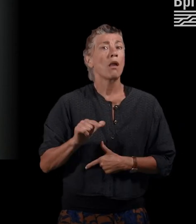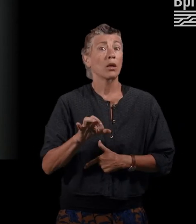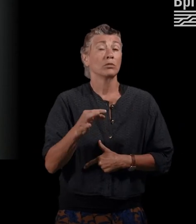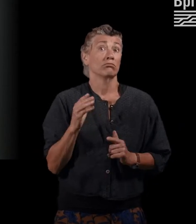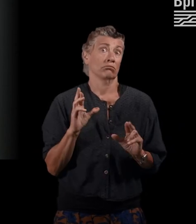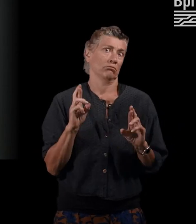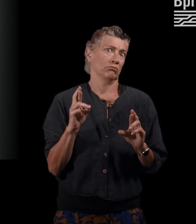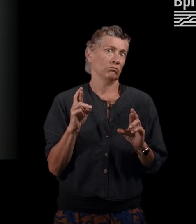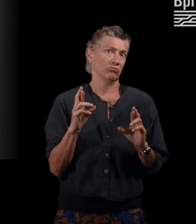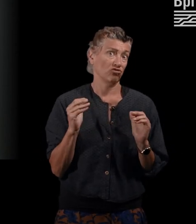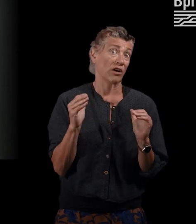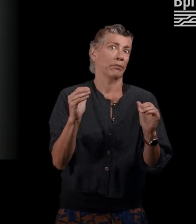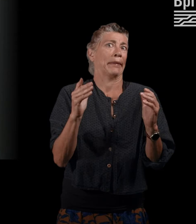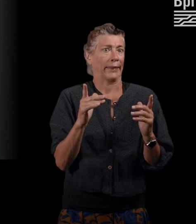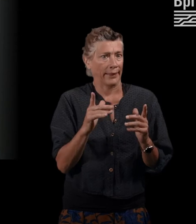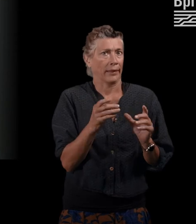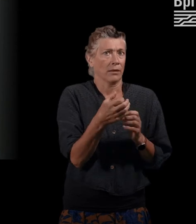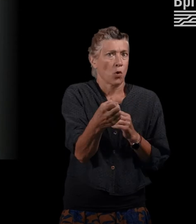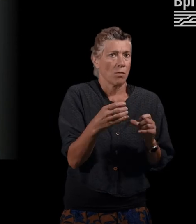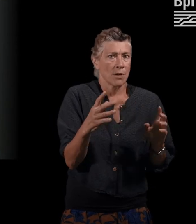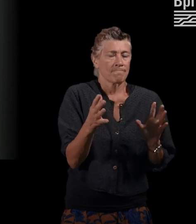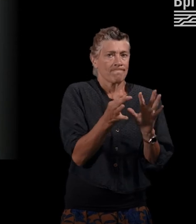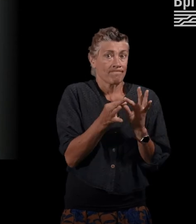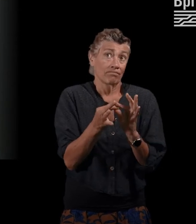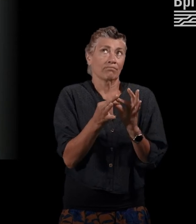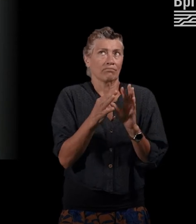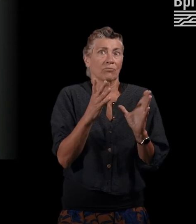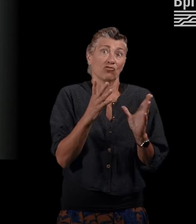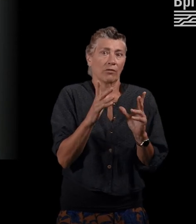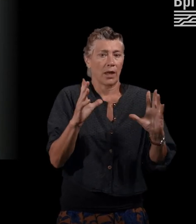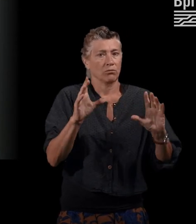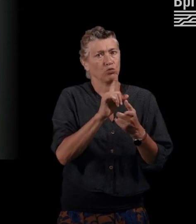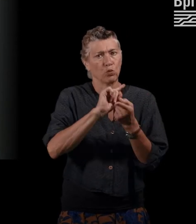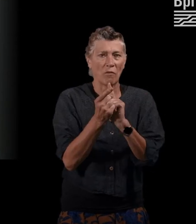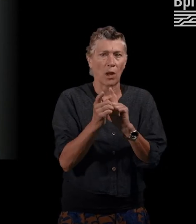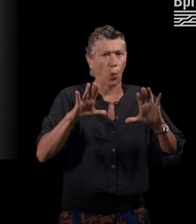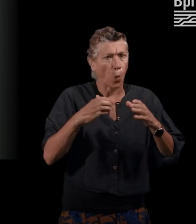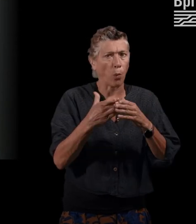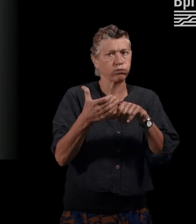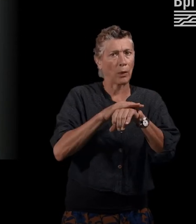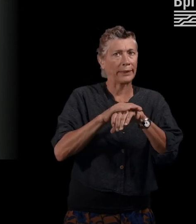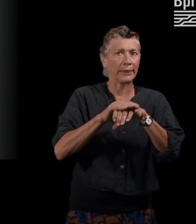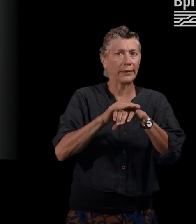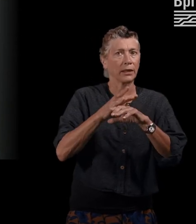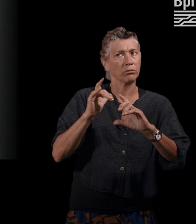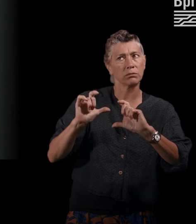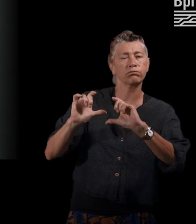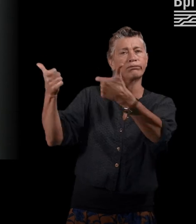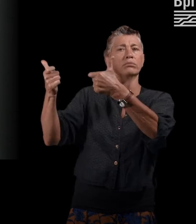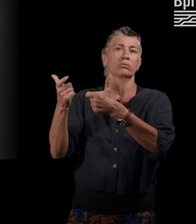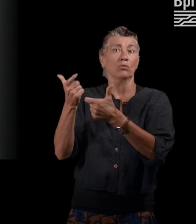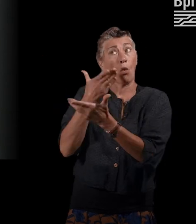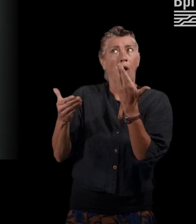l'espère, aura l'intelligence et la sagesse de pouvoir se constituer en réelle